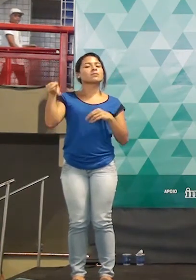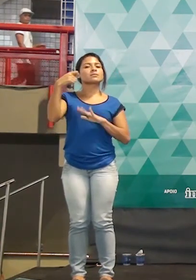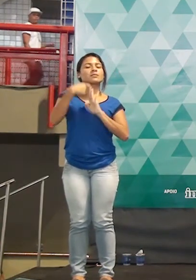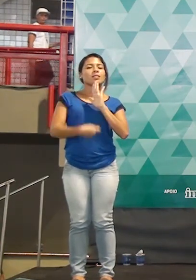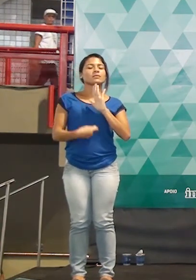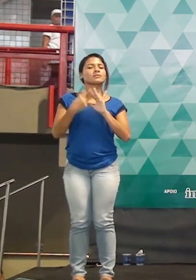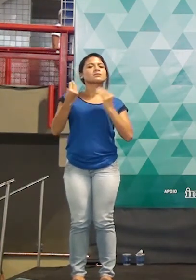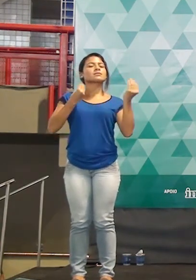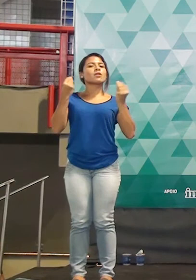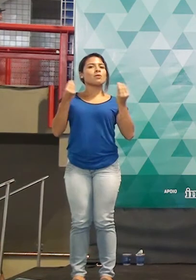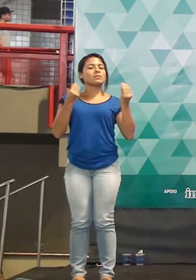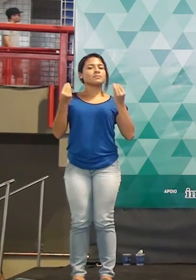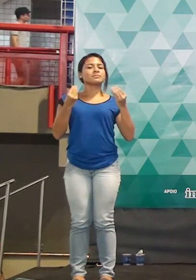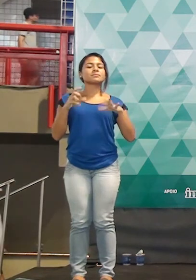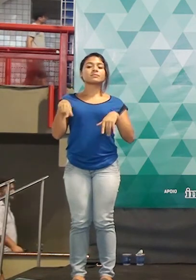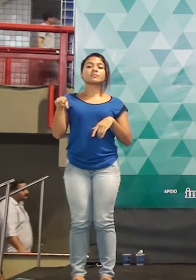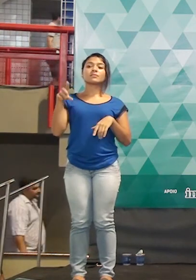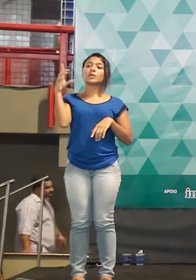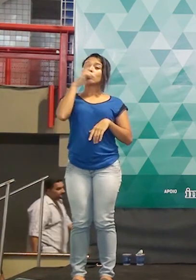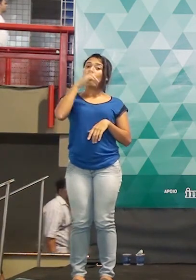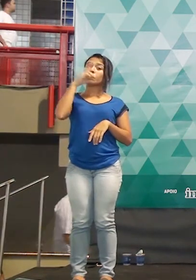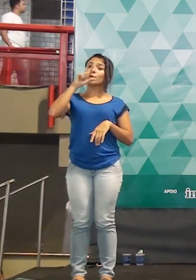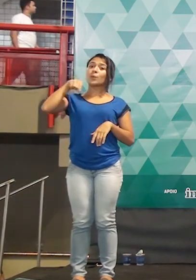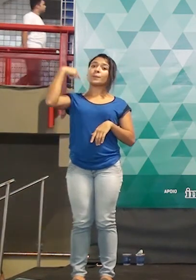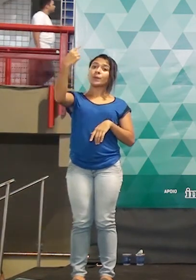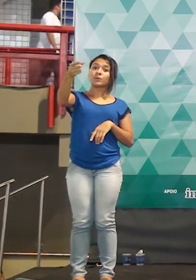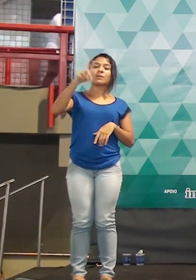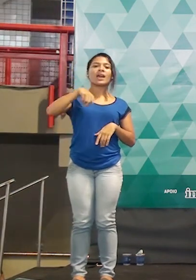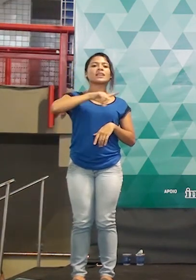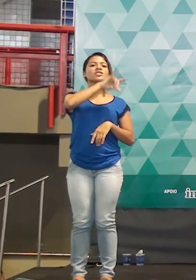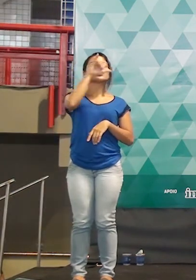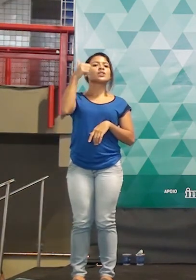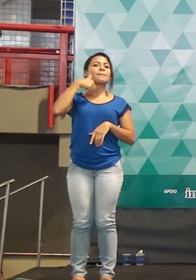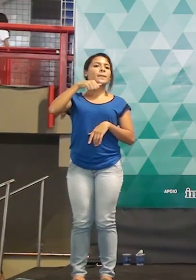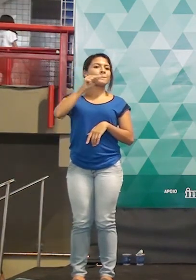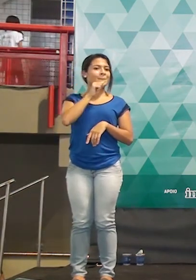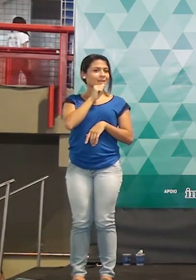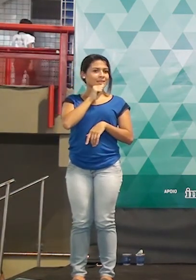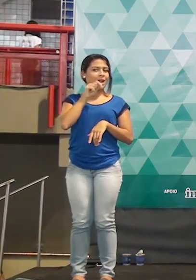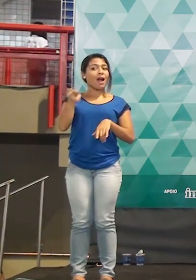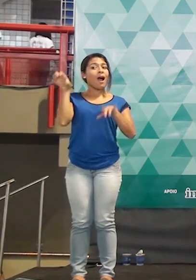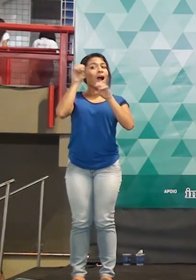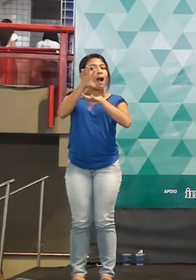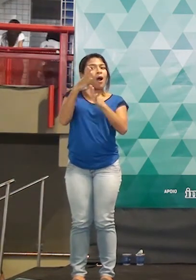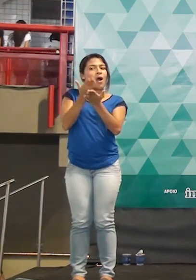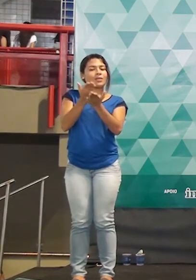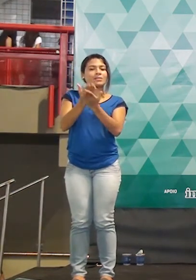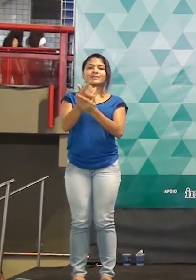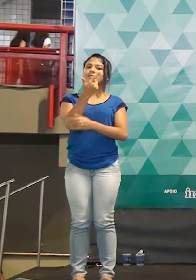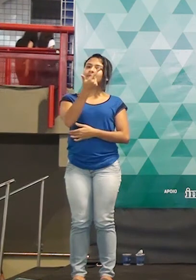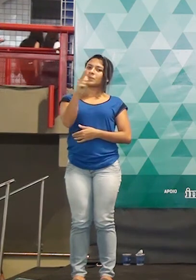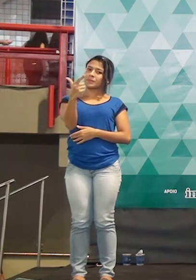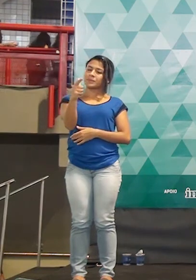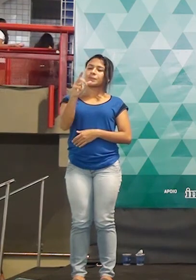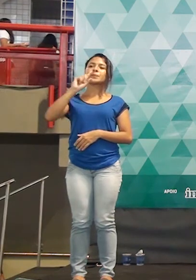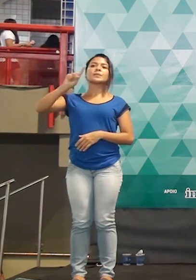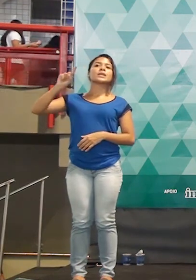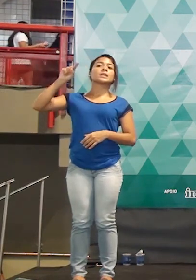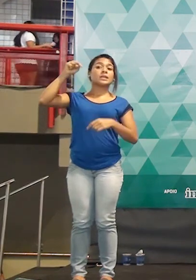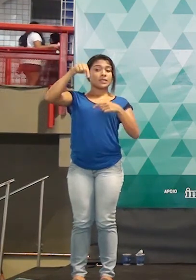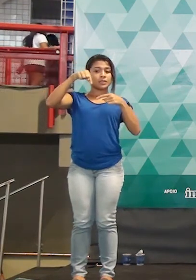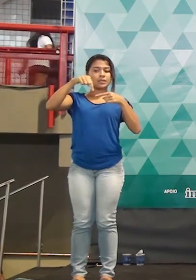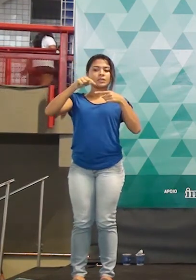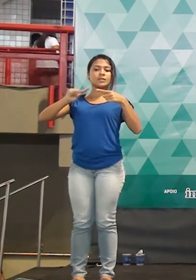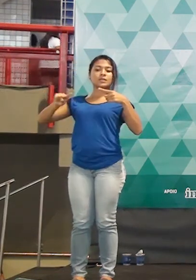redação. O próximo domingo é o Dia das Mães, aí nós não vamos ter aula. Aí no outro domingo, de hoje a